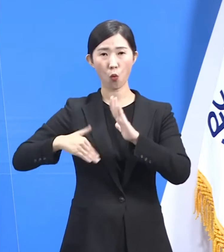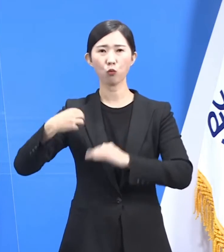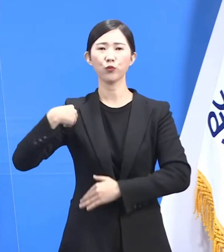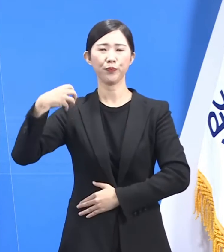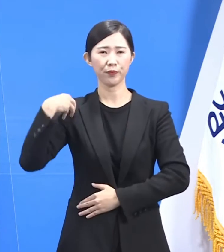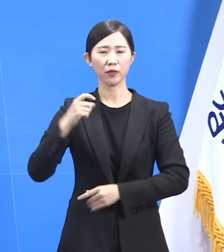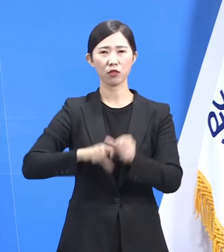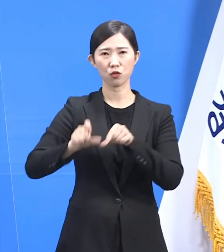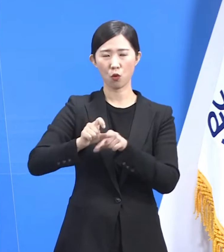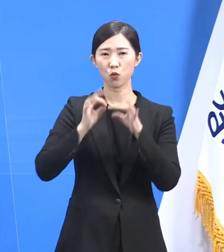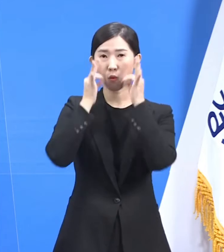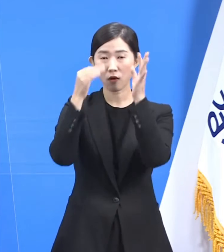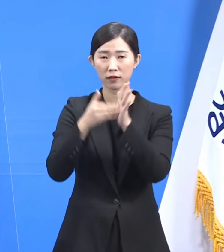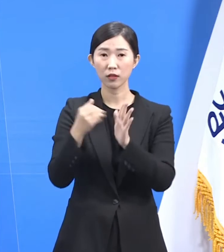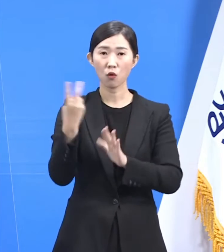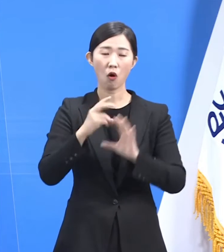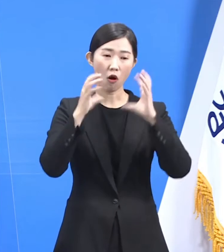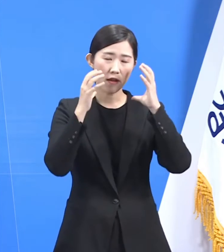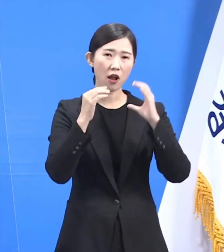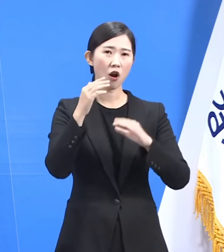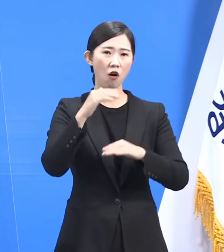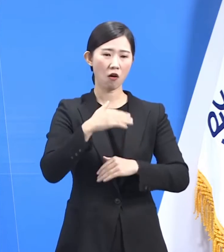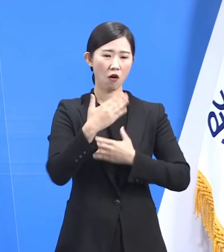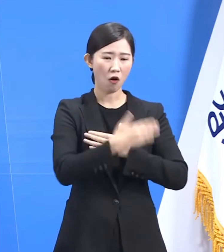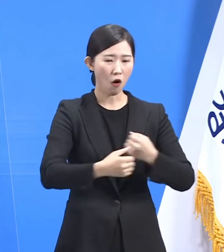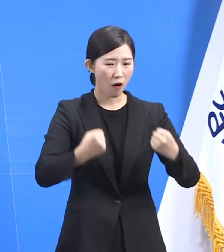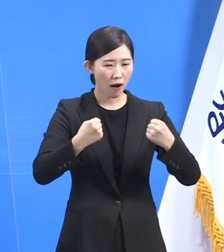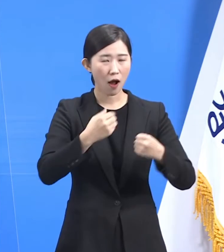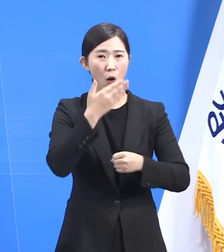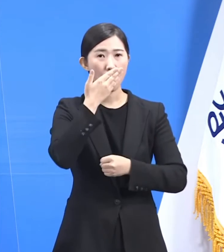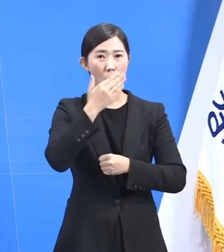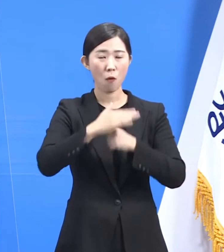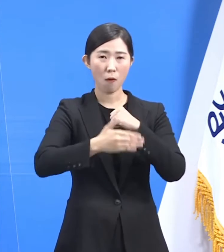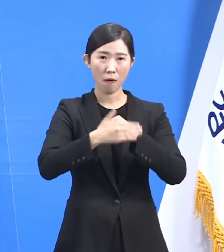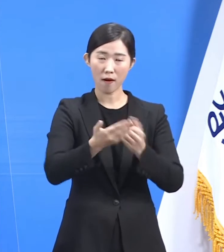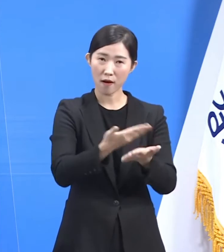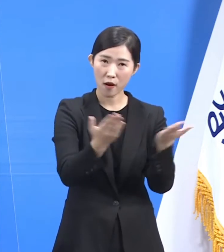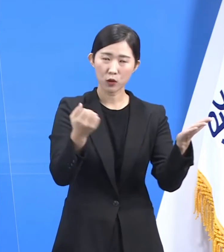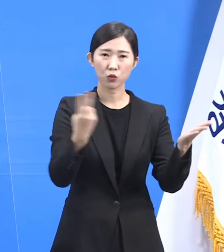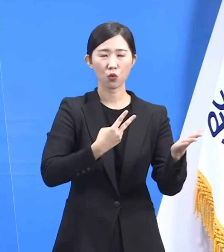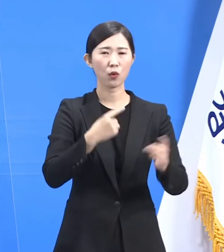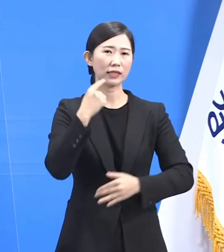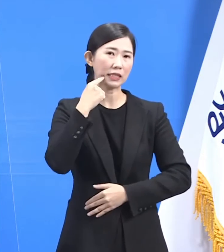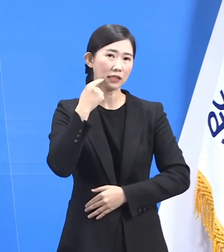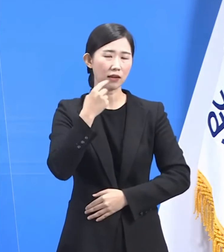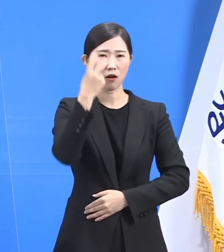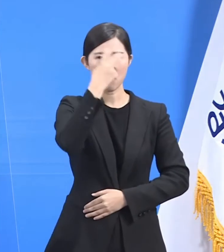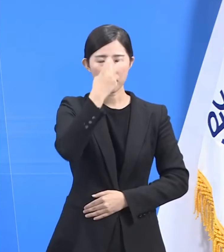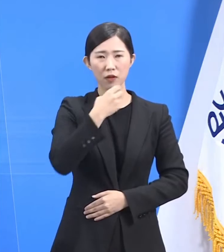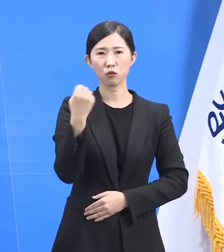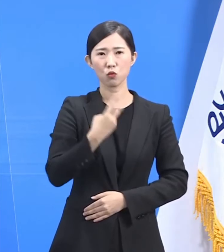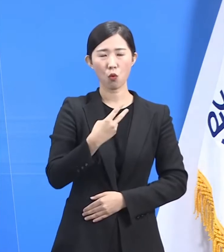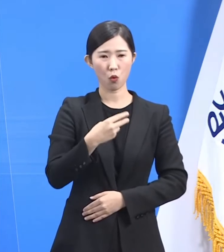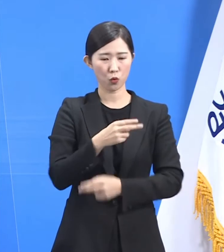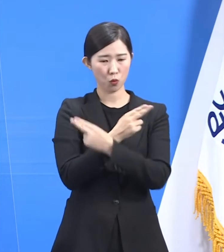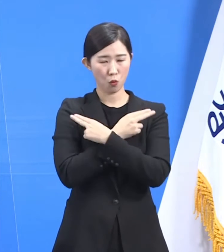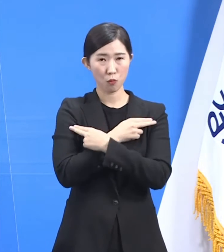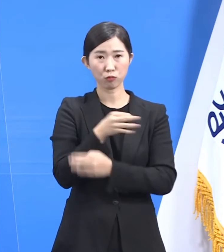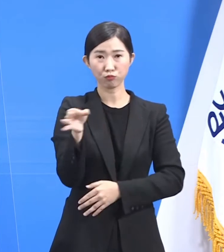공급, 초등학생 치과 주치의, 친환경 학교 급식, 무상교복, 여성